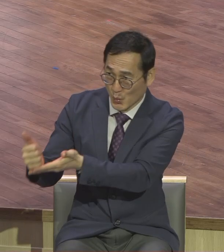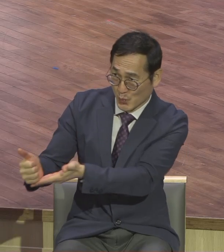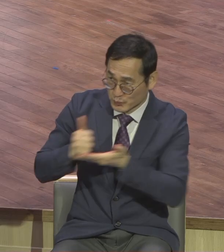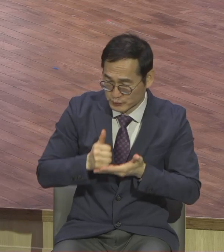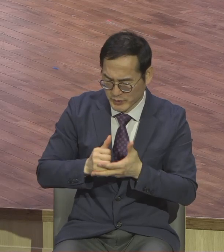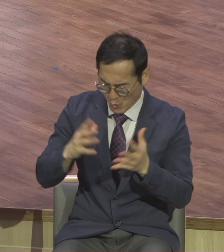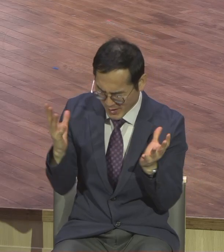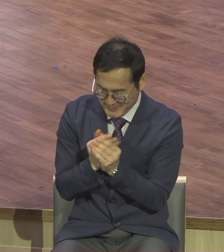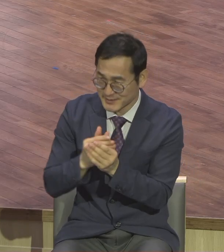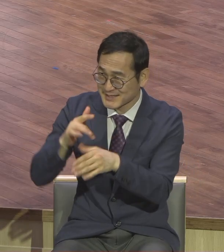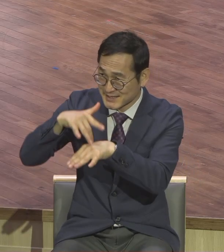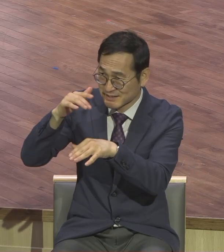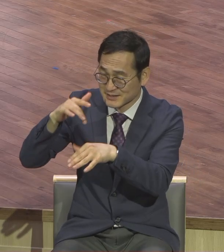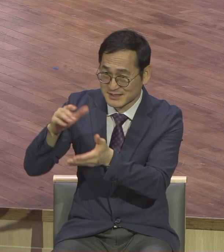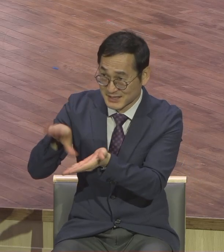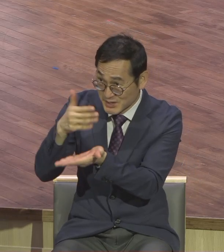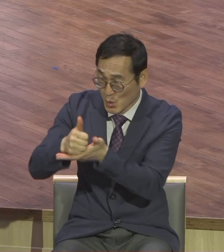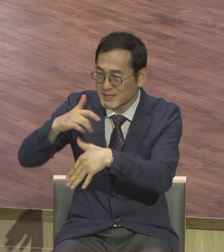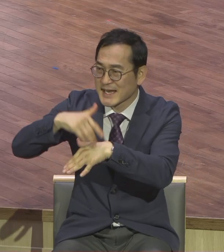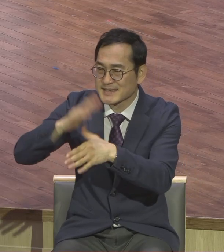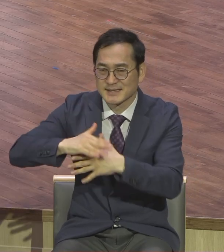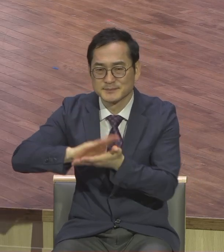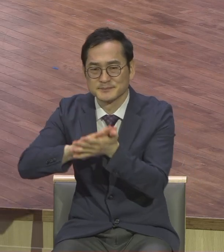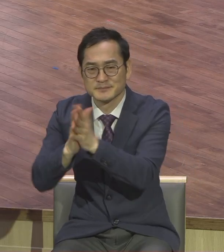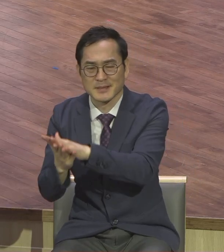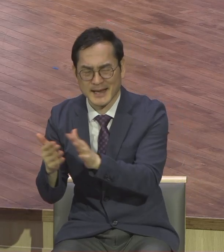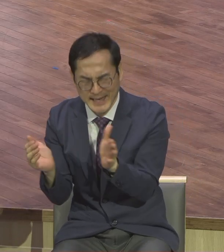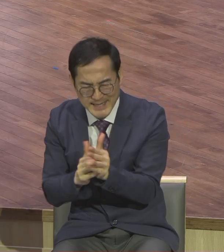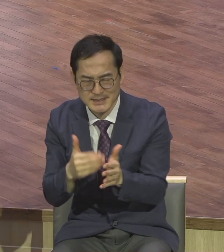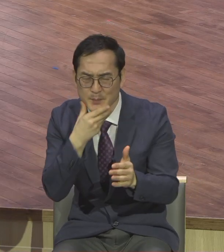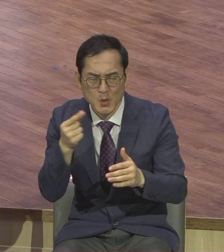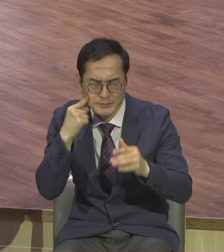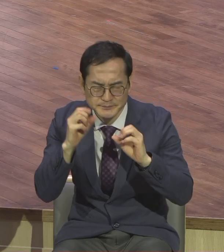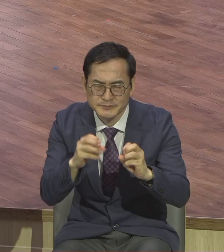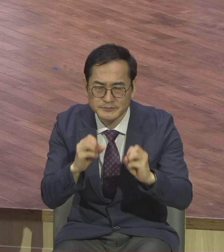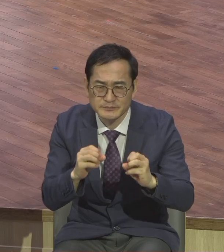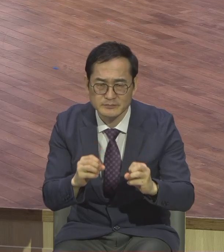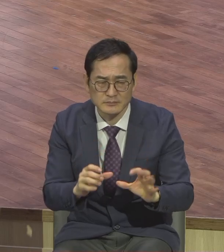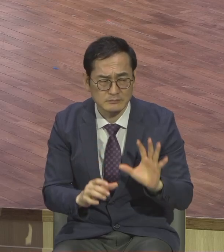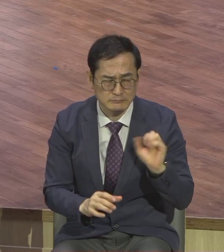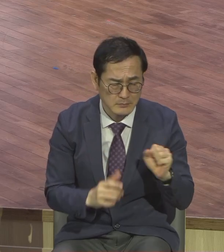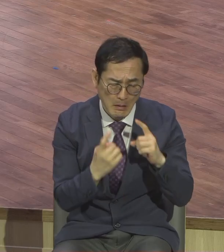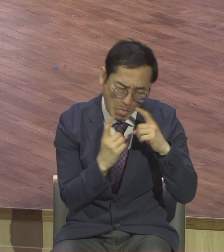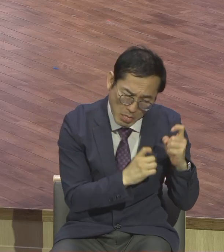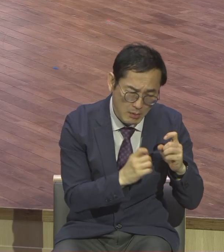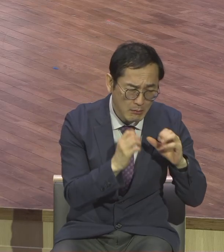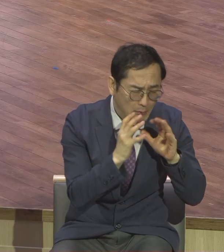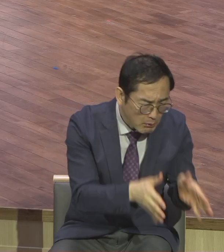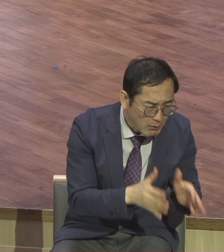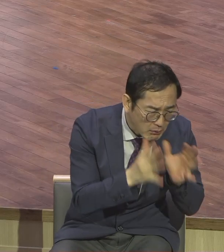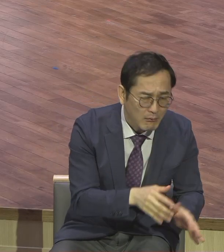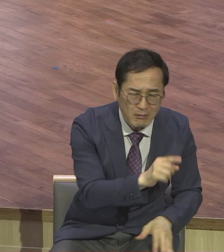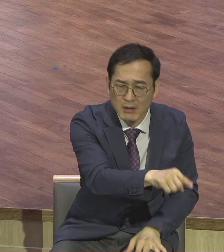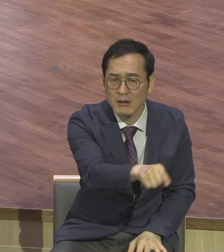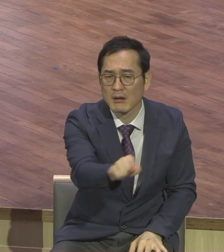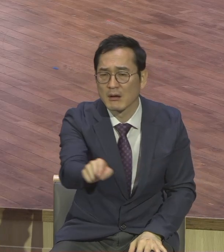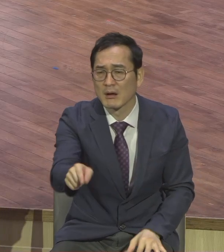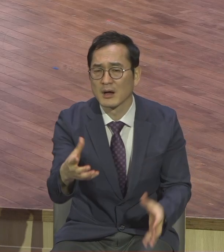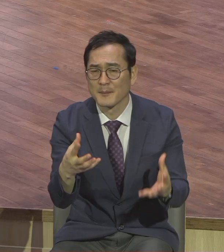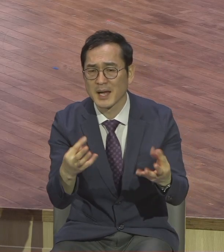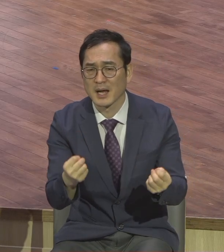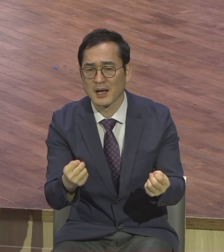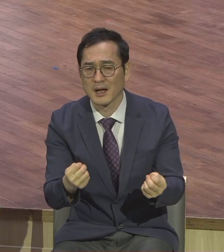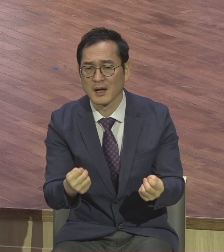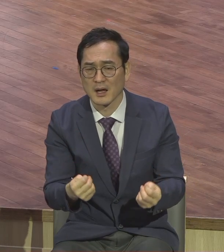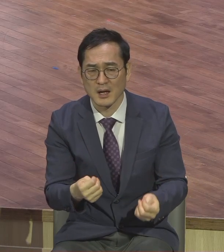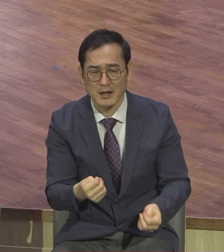그 사단에게 속아서 물으면 문제 사건에 속아가지고 낙심하고 좌절하고 어려움